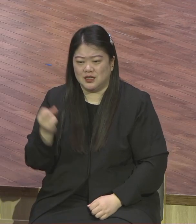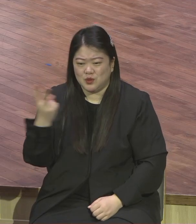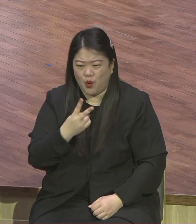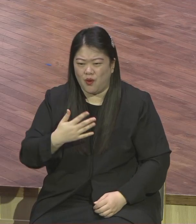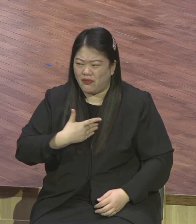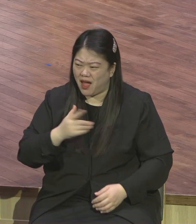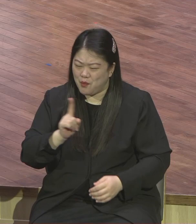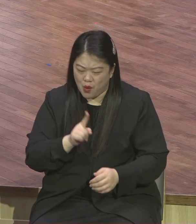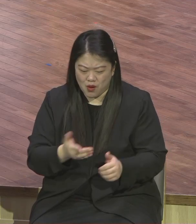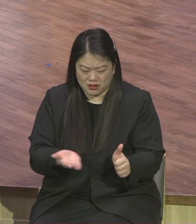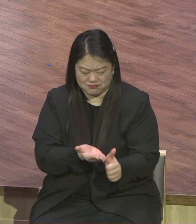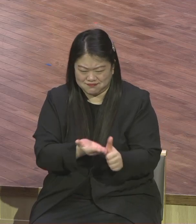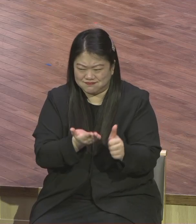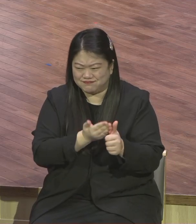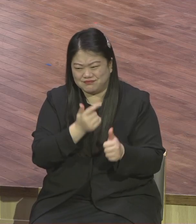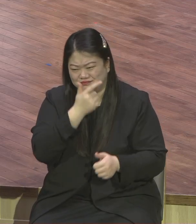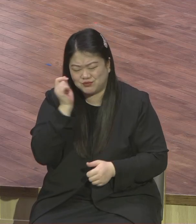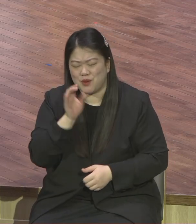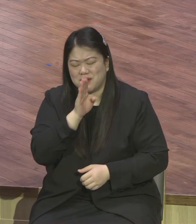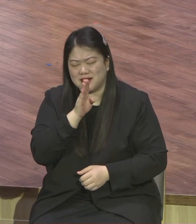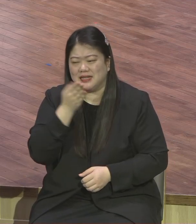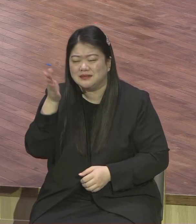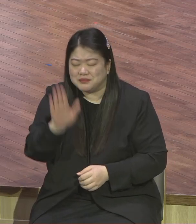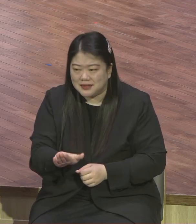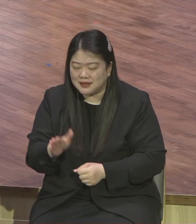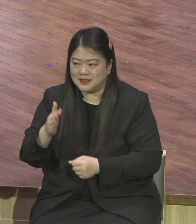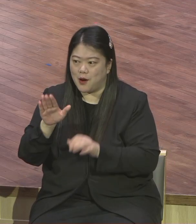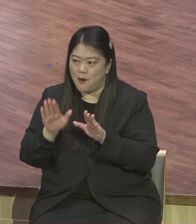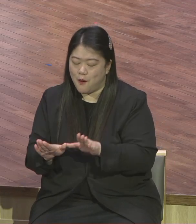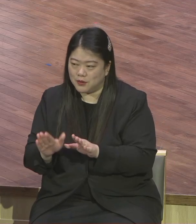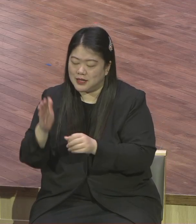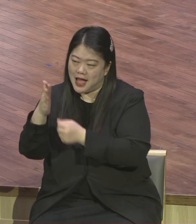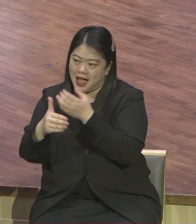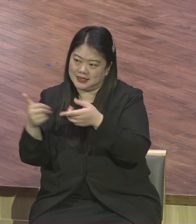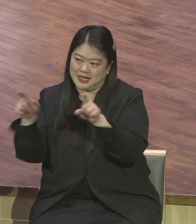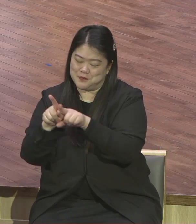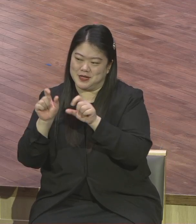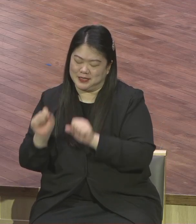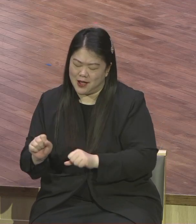괜찮아. 여호와로 인하여 나는 즐거워하리로다.